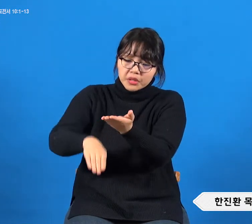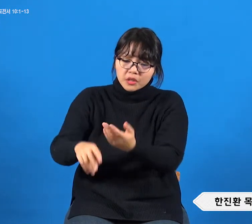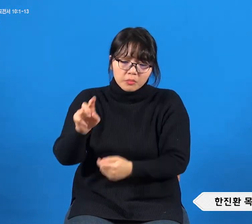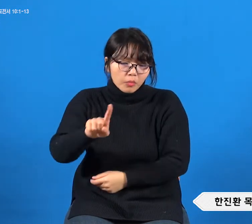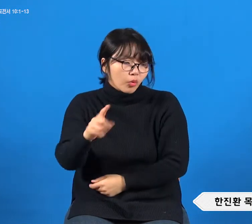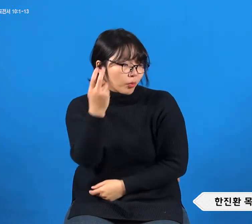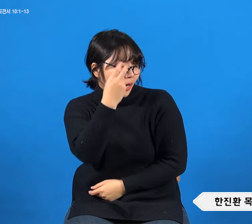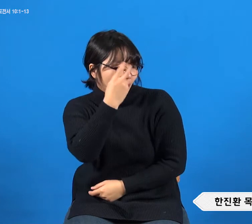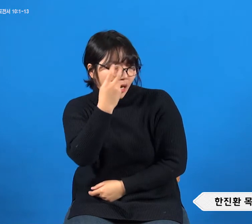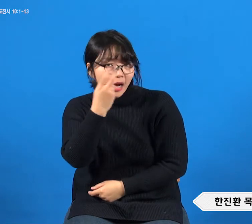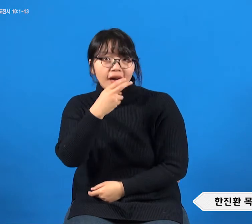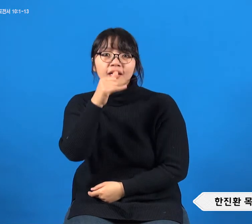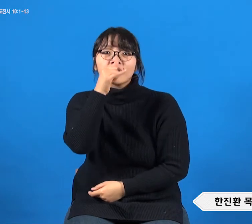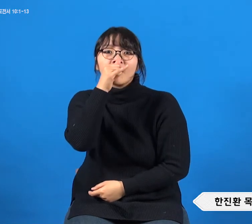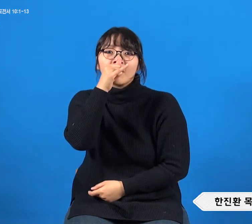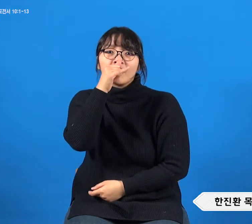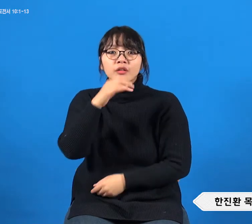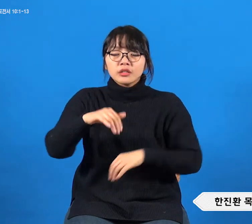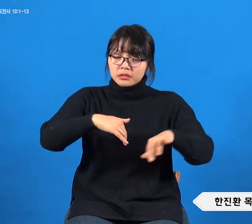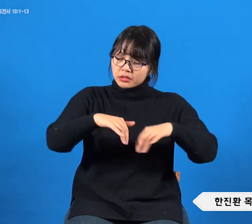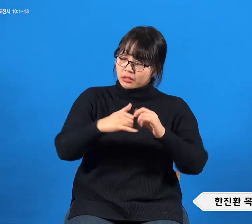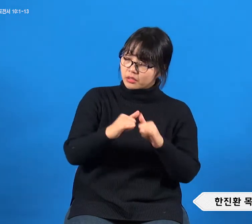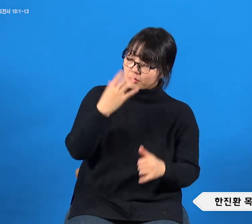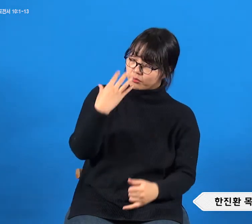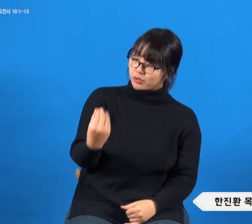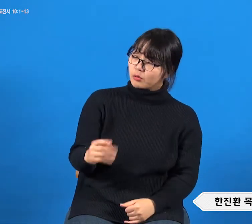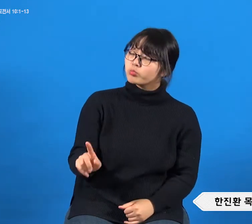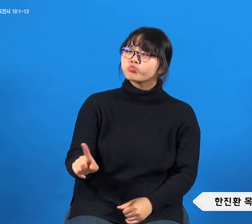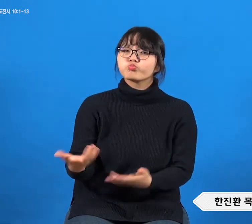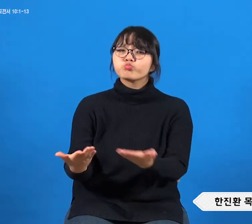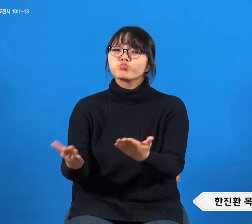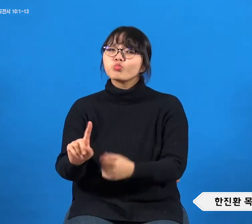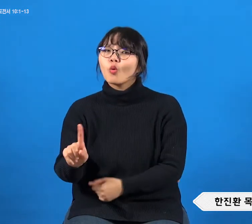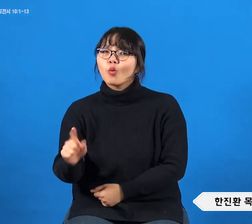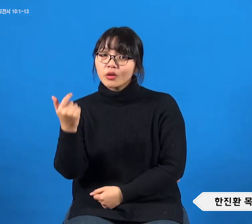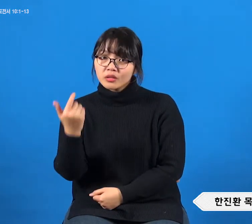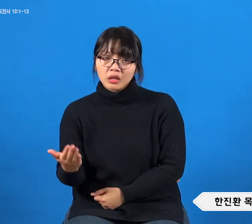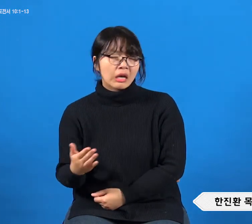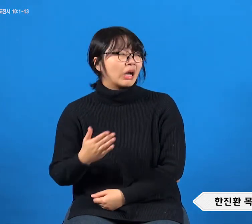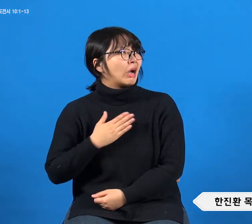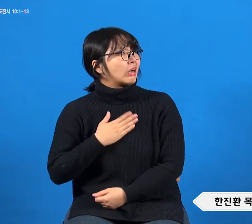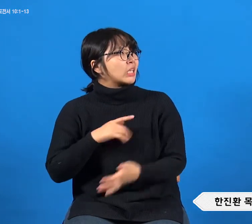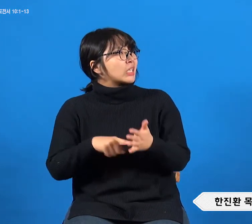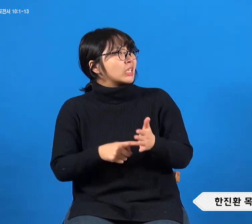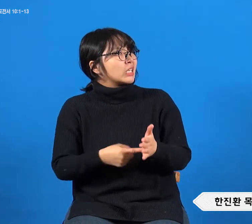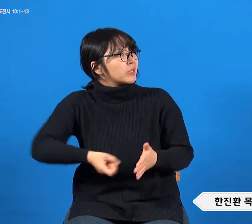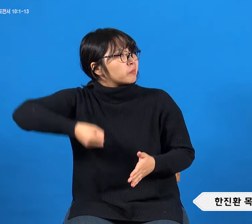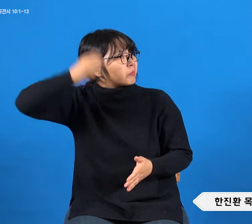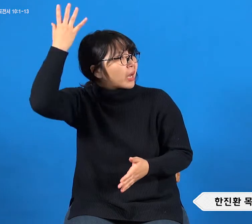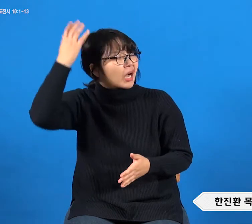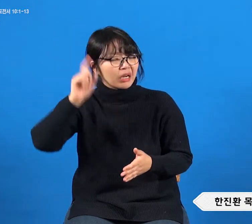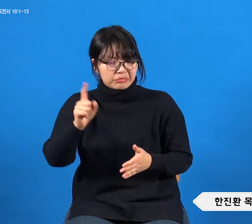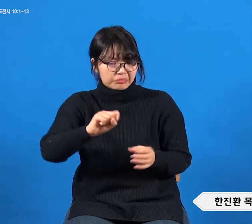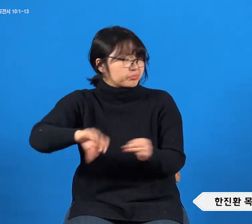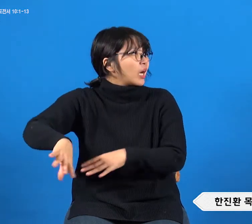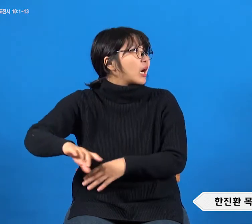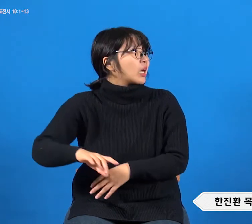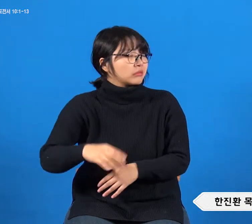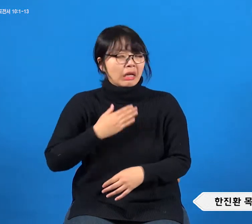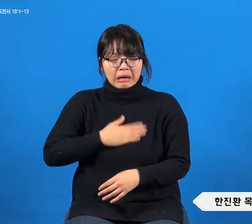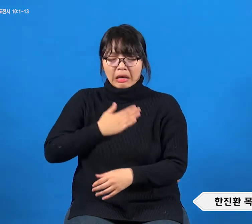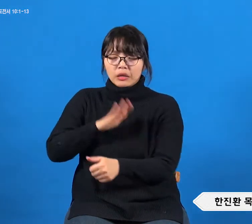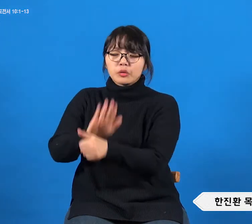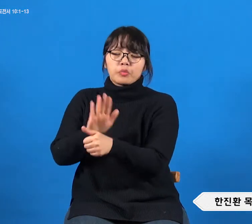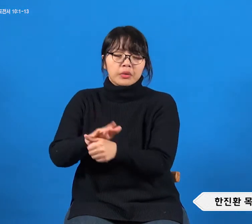일이냐고 했더니 열쇠를 잃어버렸다고 합니다. 행인이 자기도 허리를 숙이고 열쇠 찾는 것을